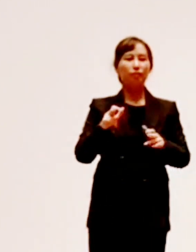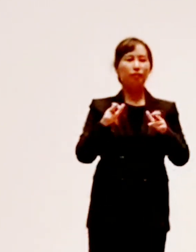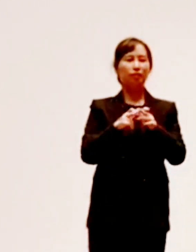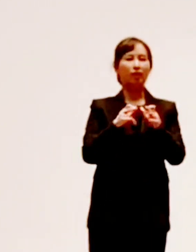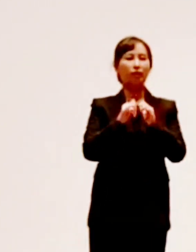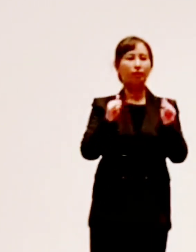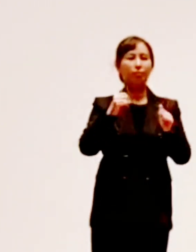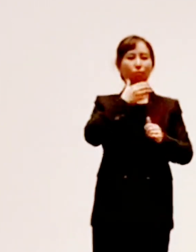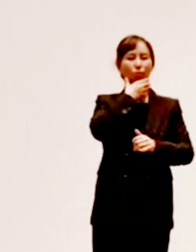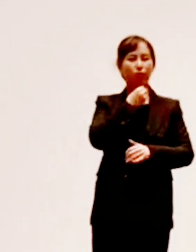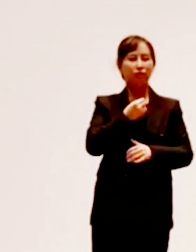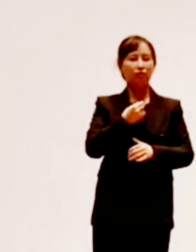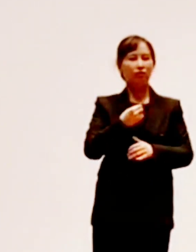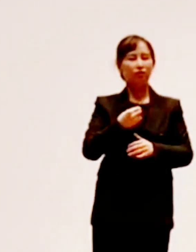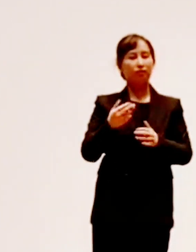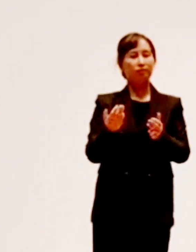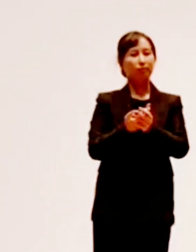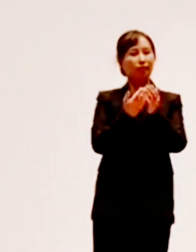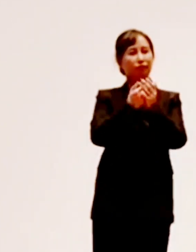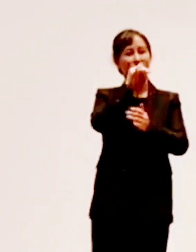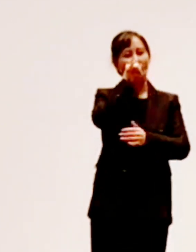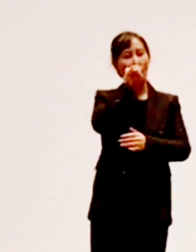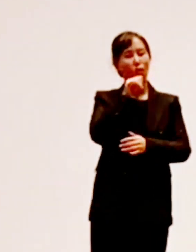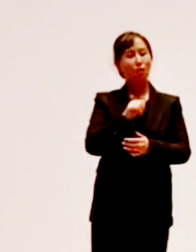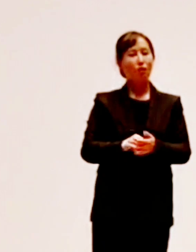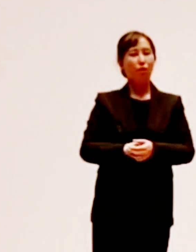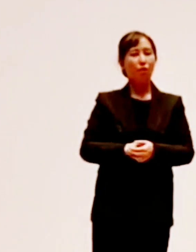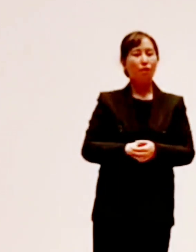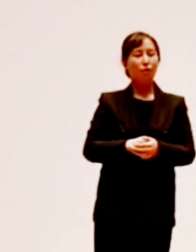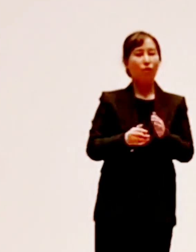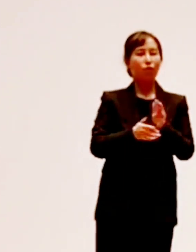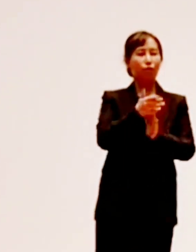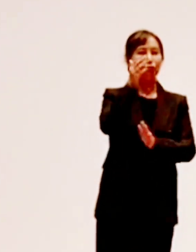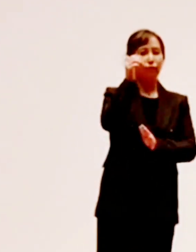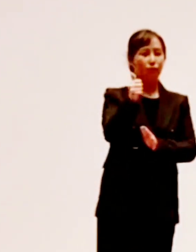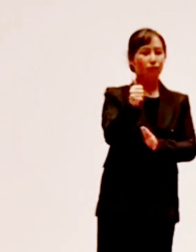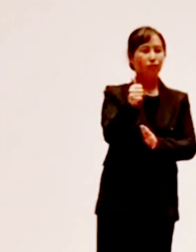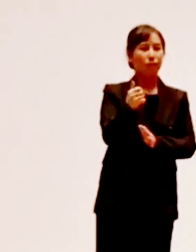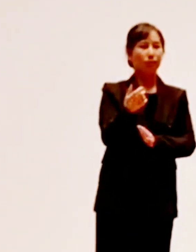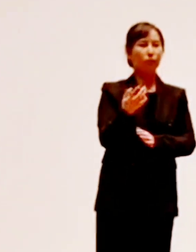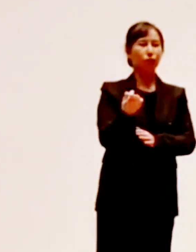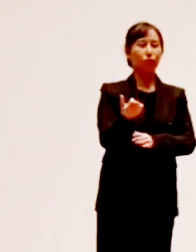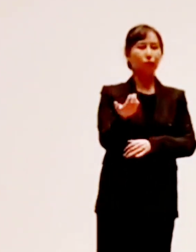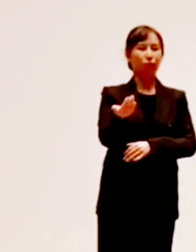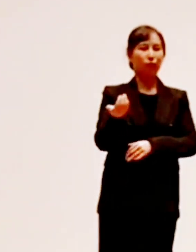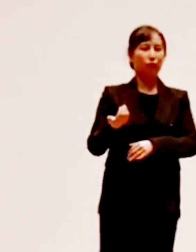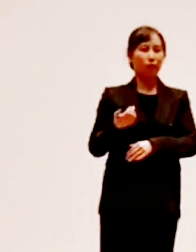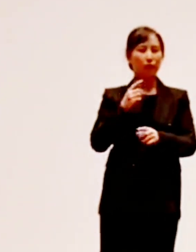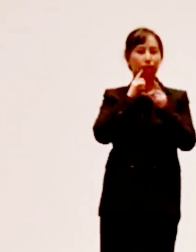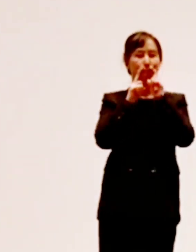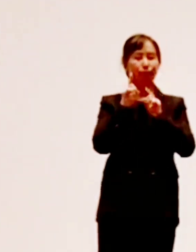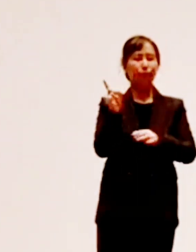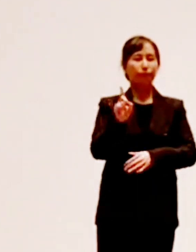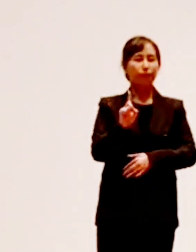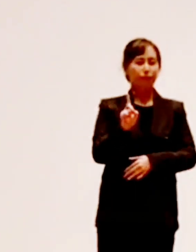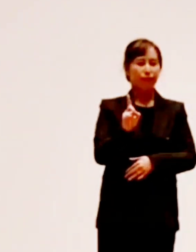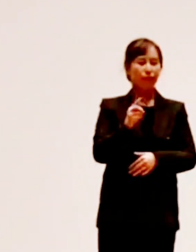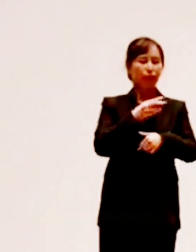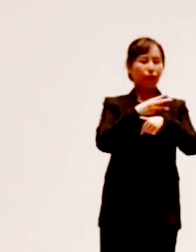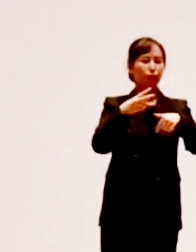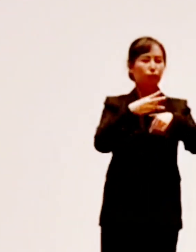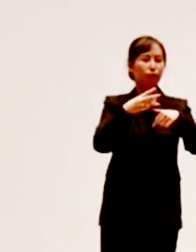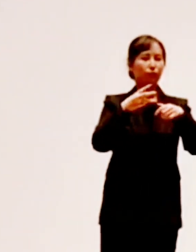복지가 얼마나 향상되어 있습니까? 김진열 군수님께서 좀 전에 말씀하셨습니다.